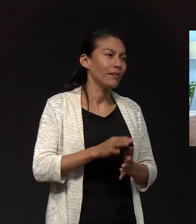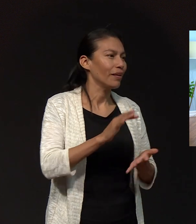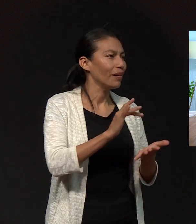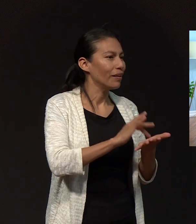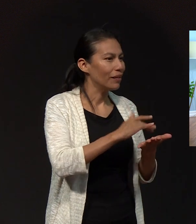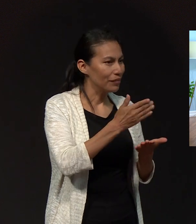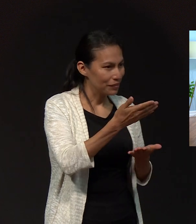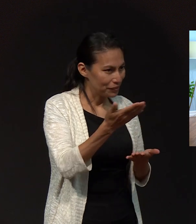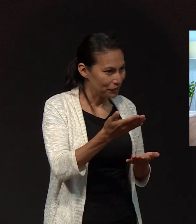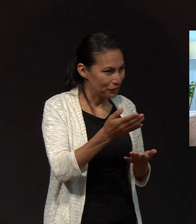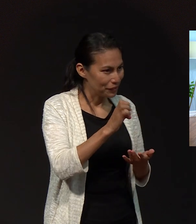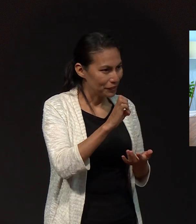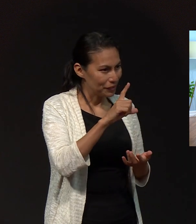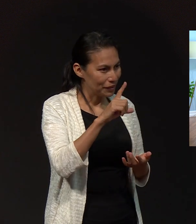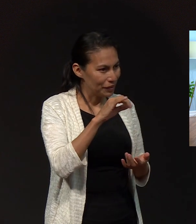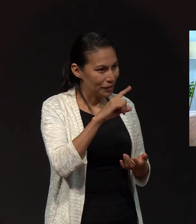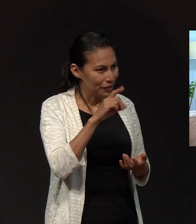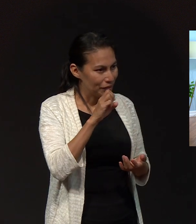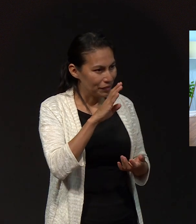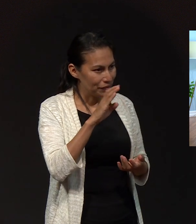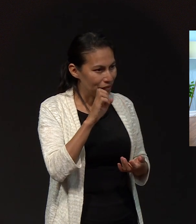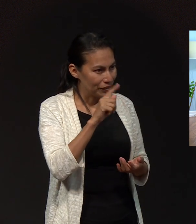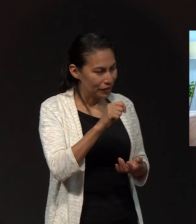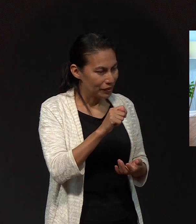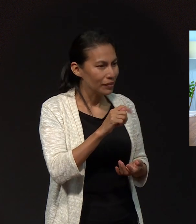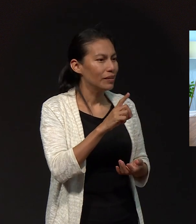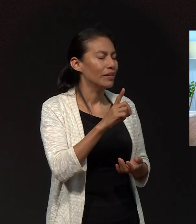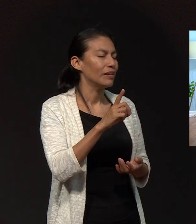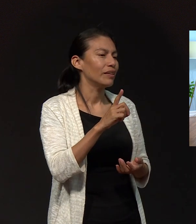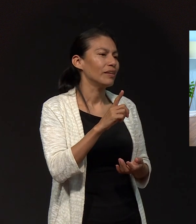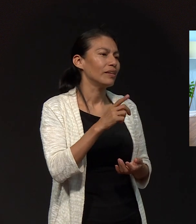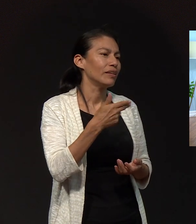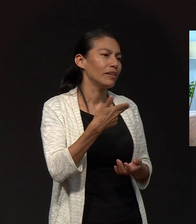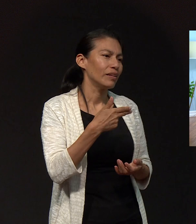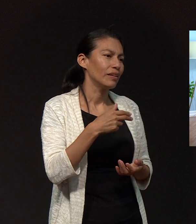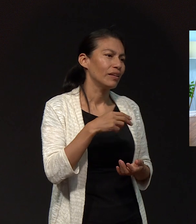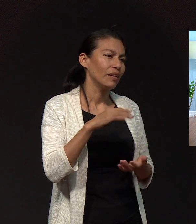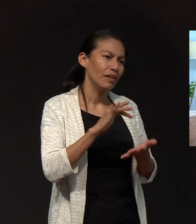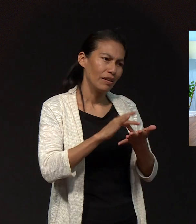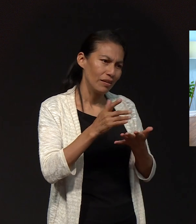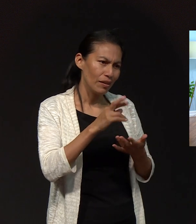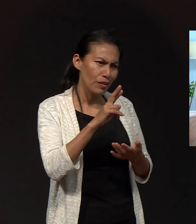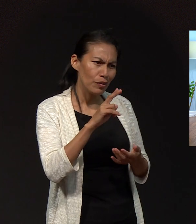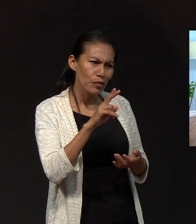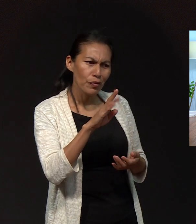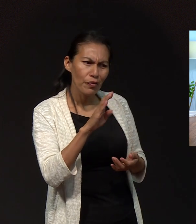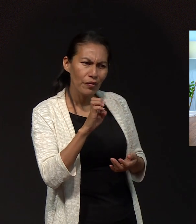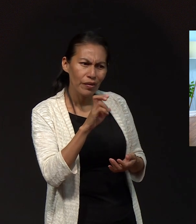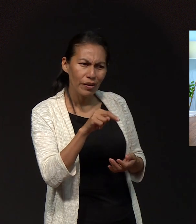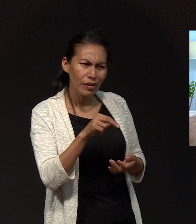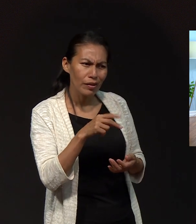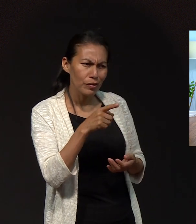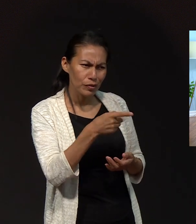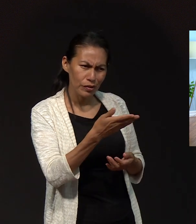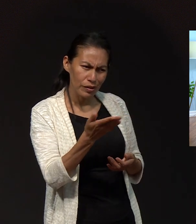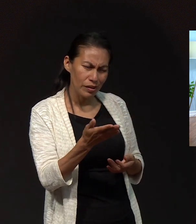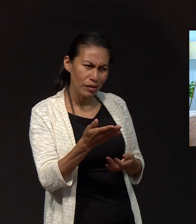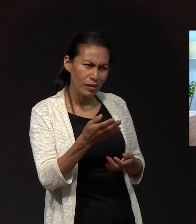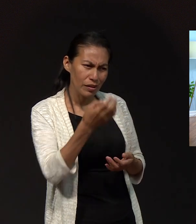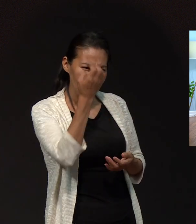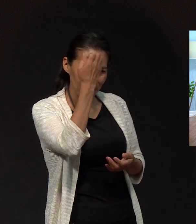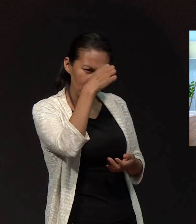Gracias Rubén Por compartir Sus experiencias De fe En oración Antes de